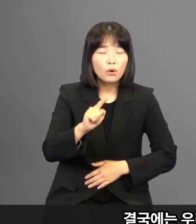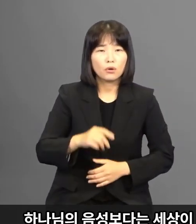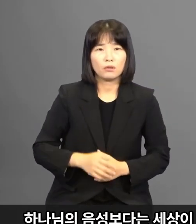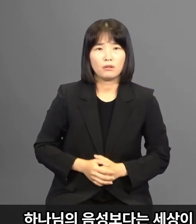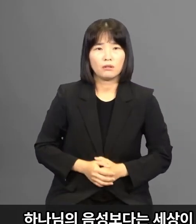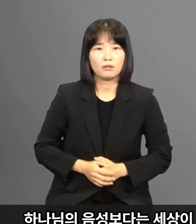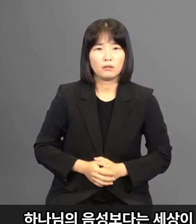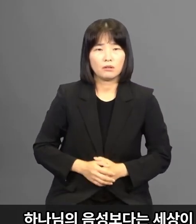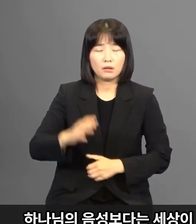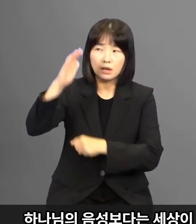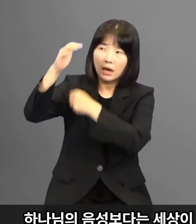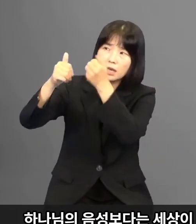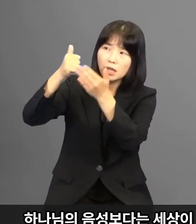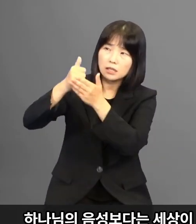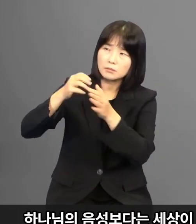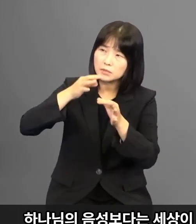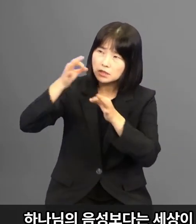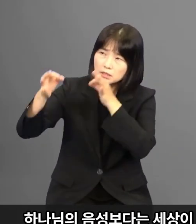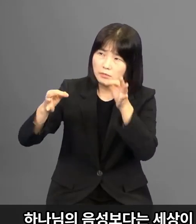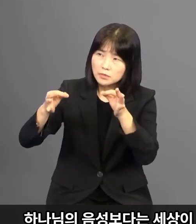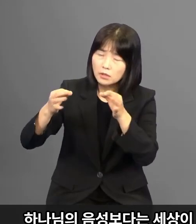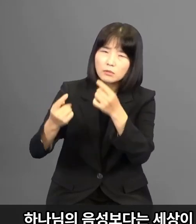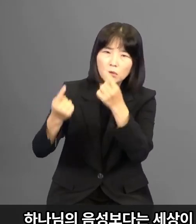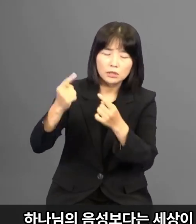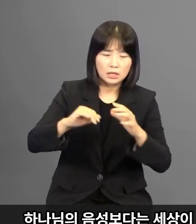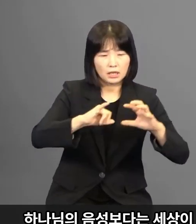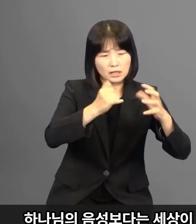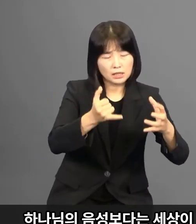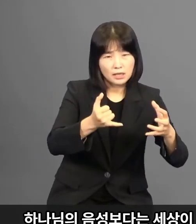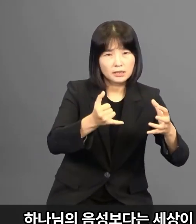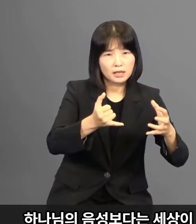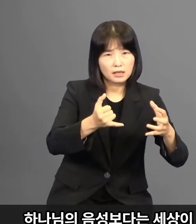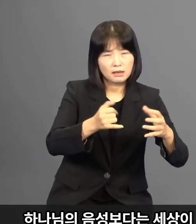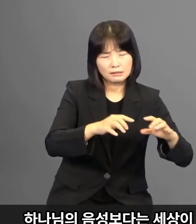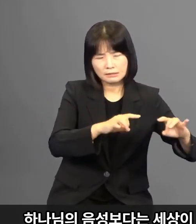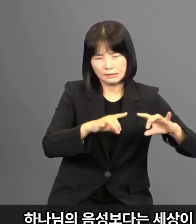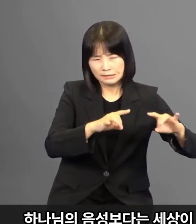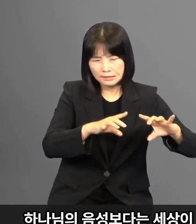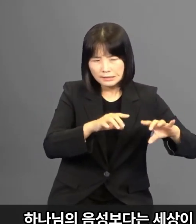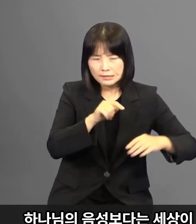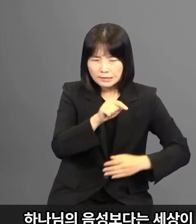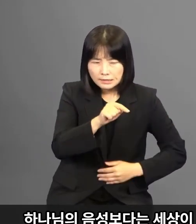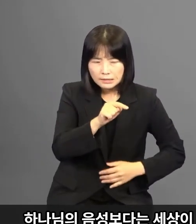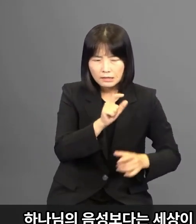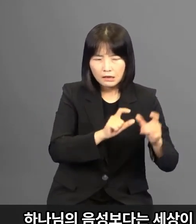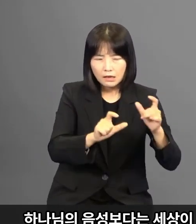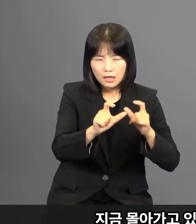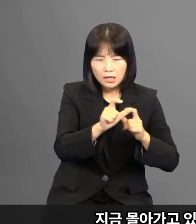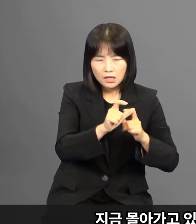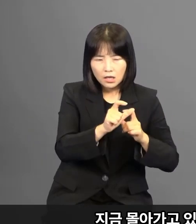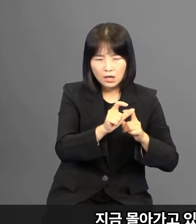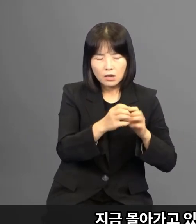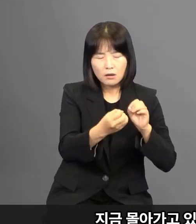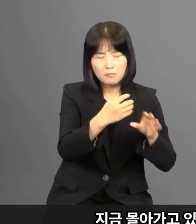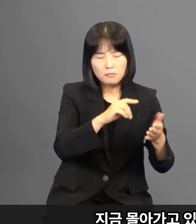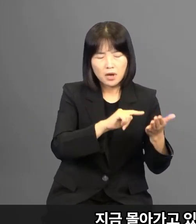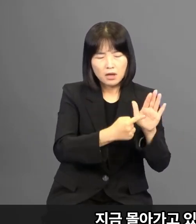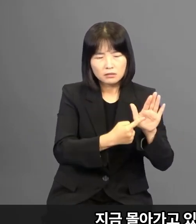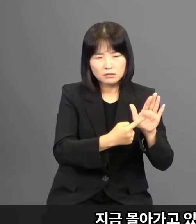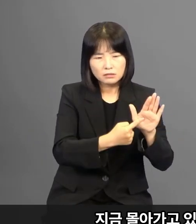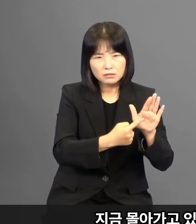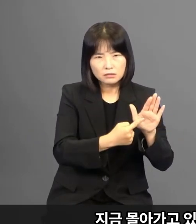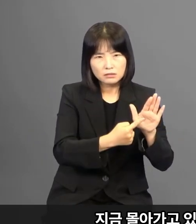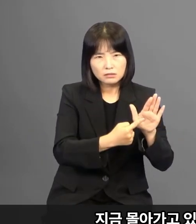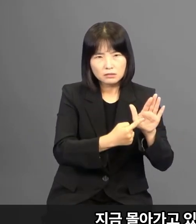인도하느냐, 하나님의 음성보다는 세상에 더 크고 자극적인 소리에 반응하는 세대로 지금 몰아가고